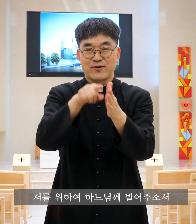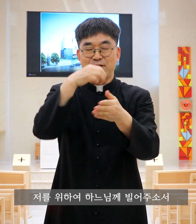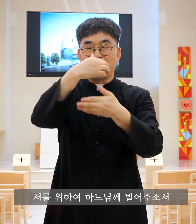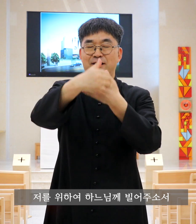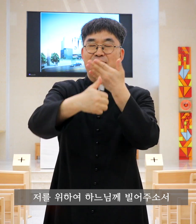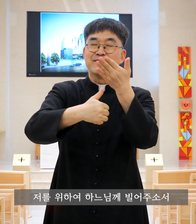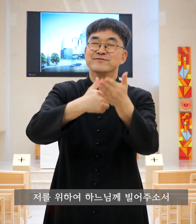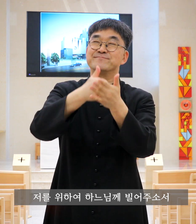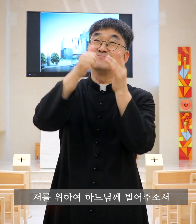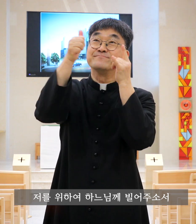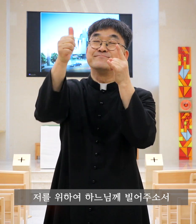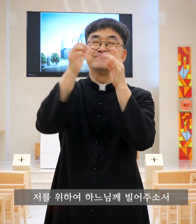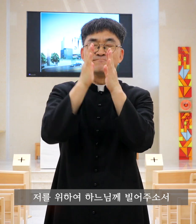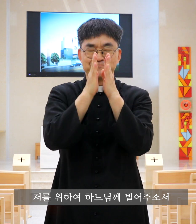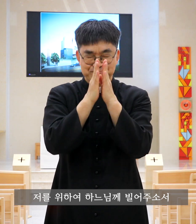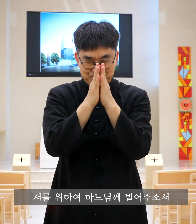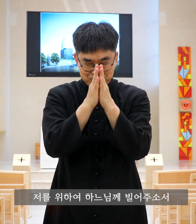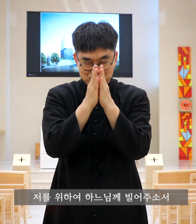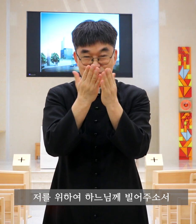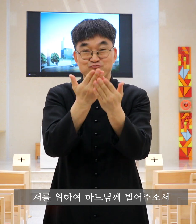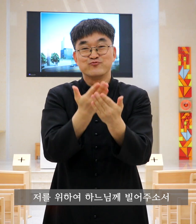하느님께 빌어주소서